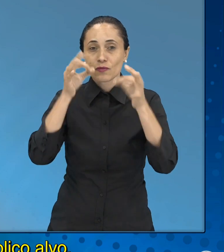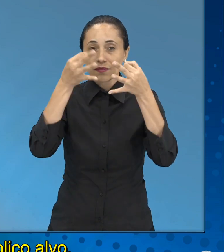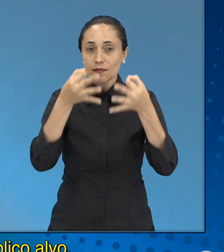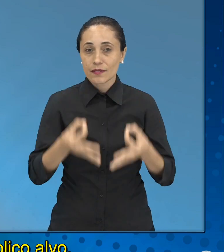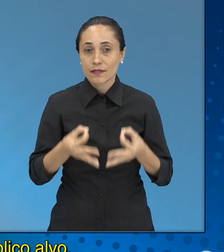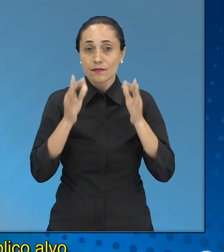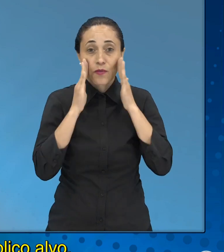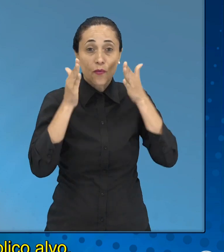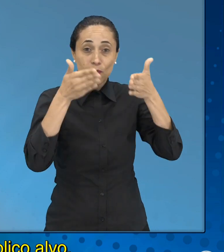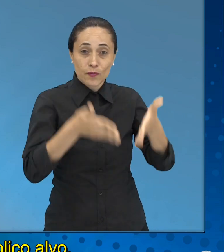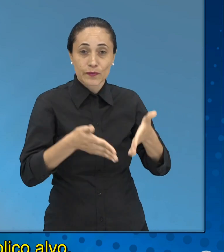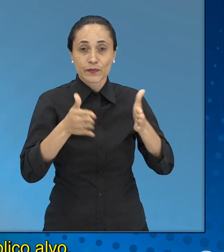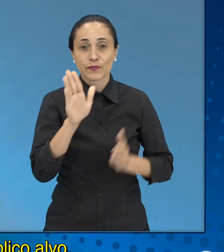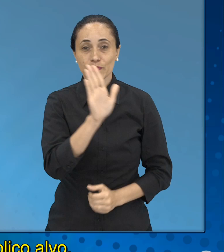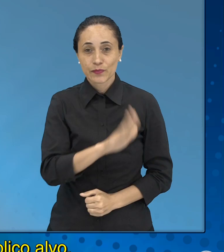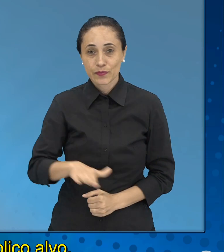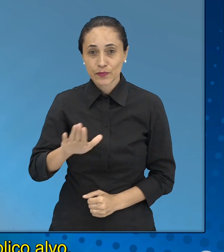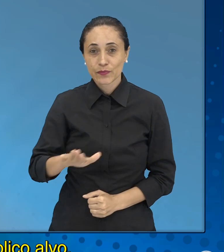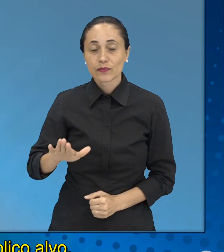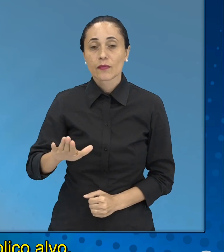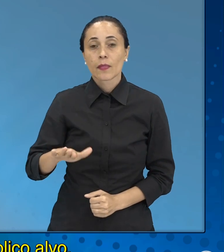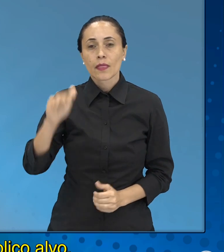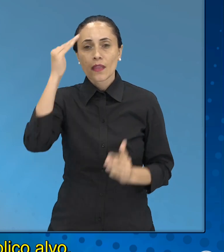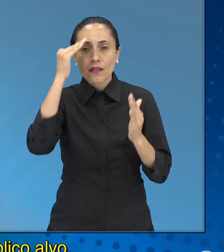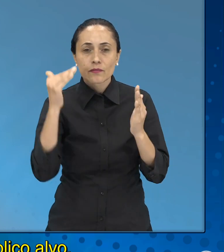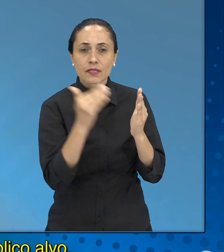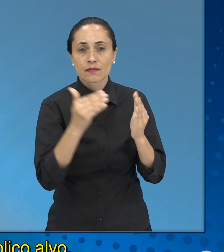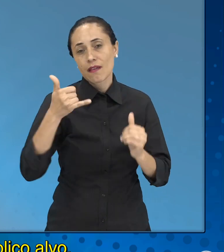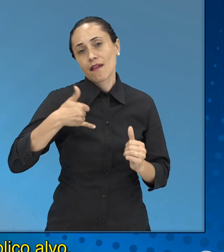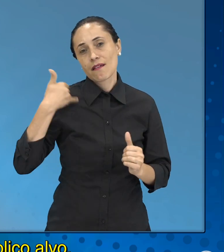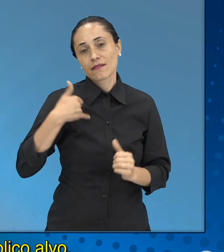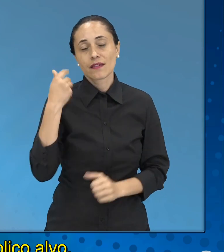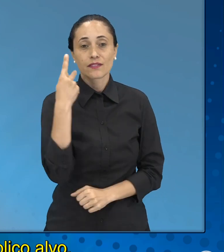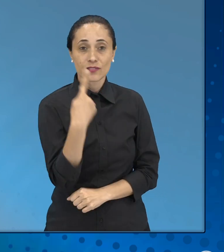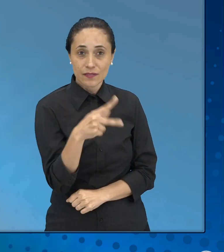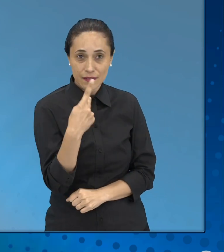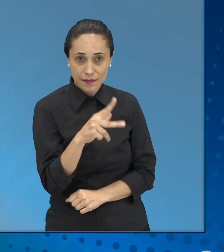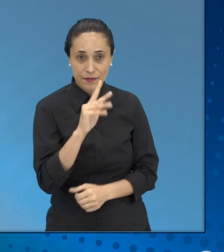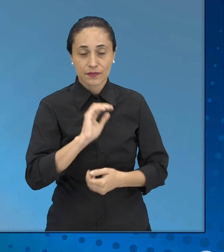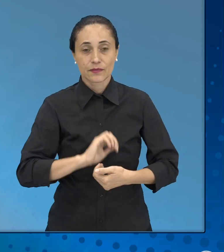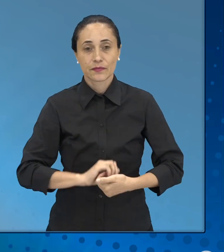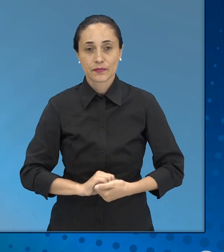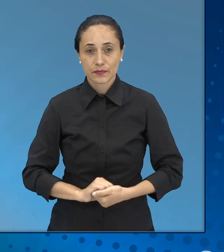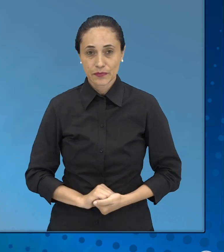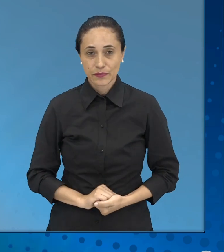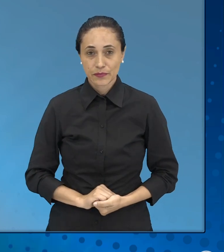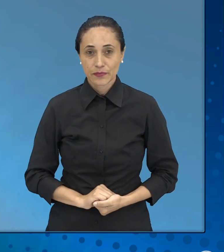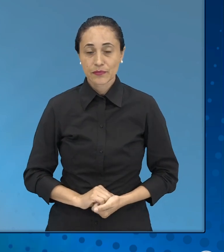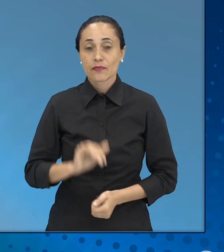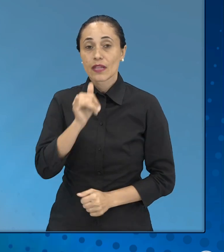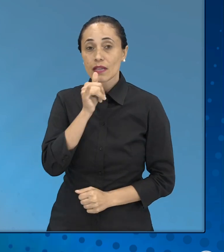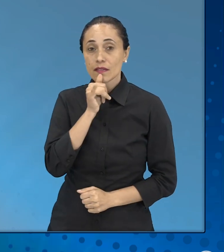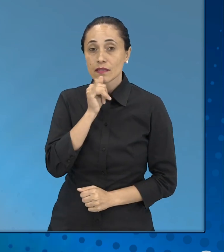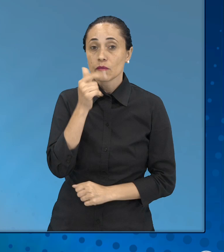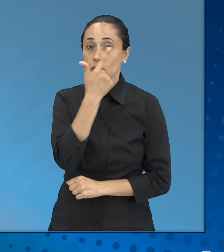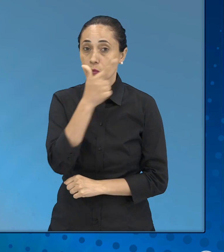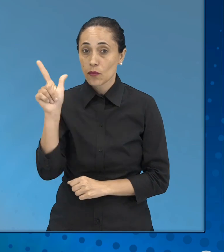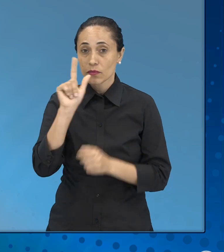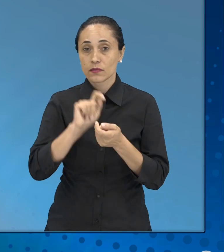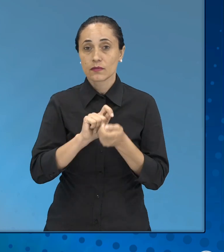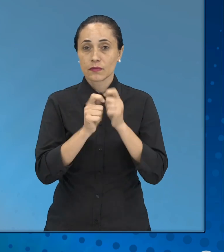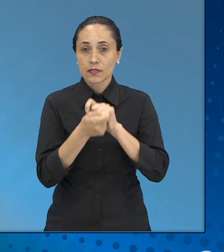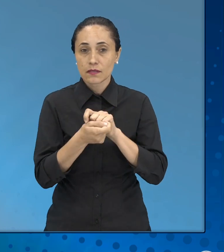aquela tradução ao público-alvo, por considerar mais adequado para a faixa etária.